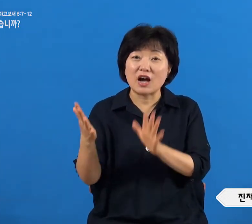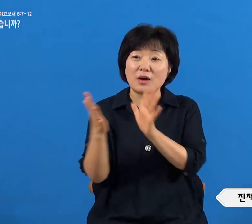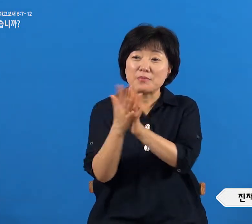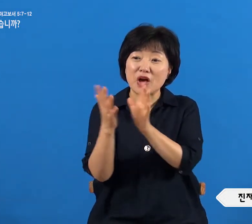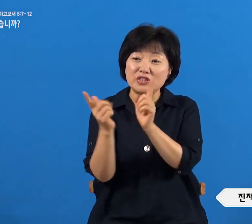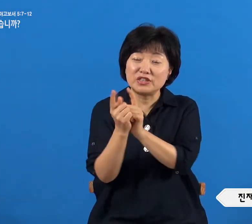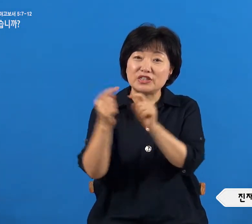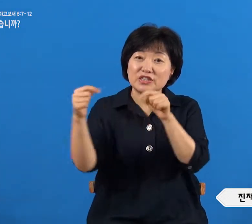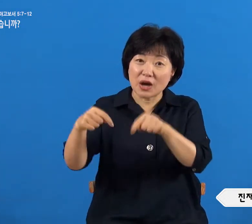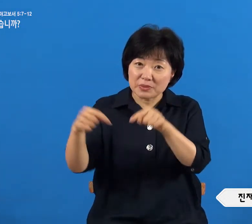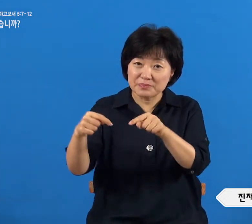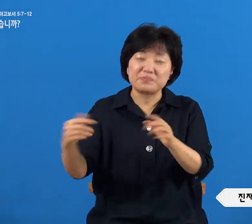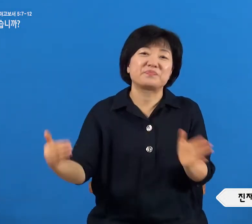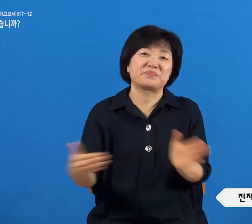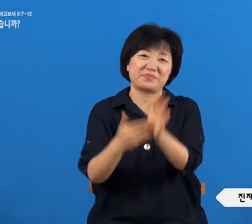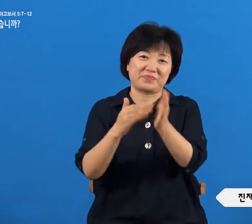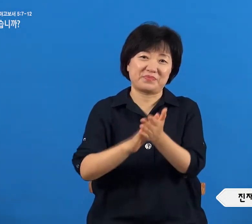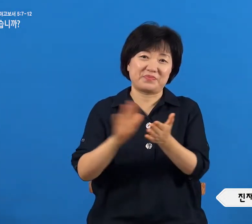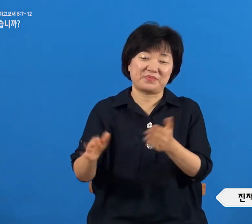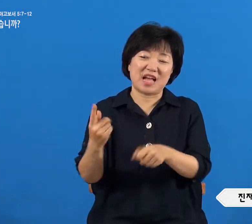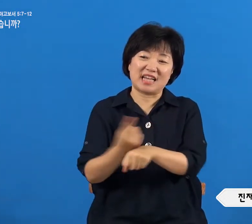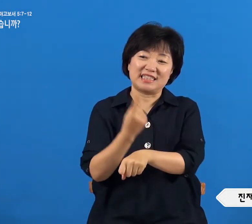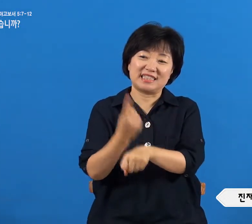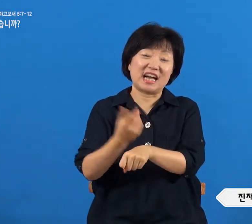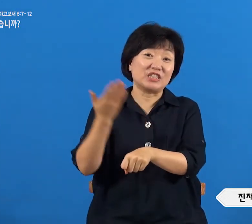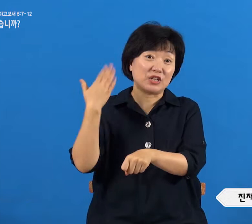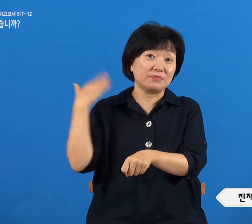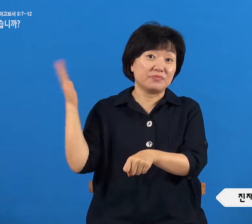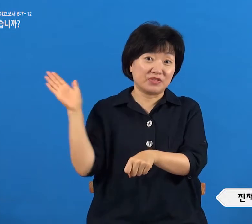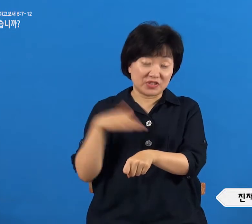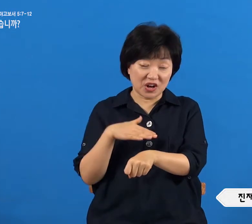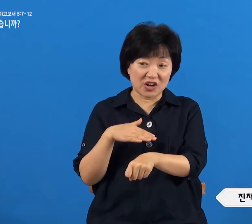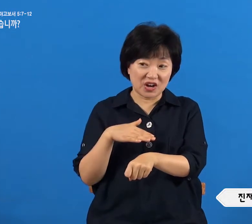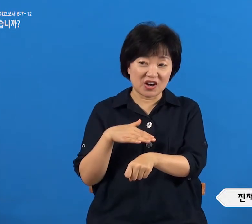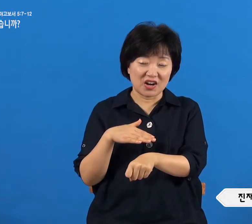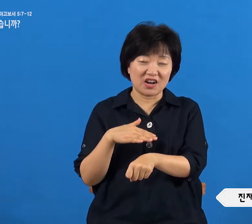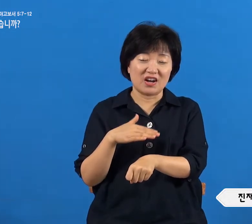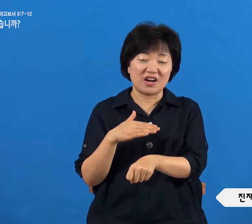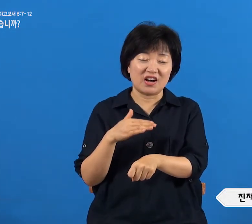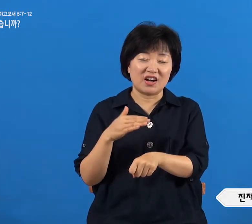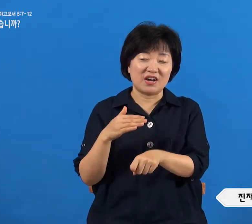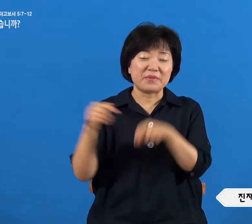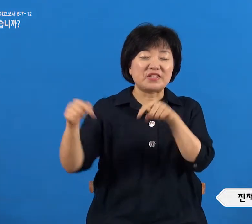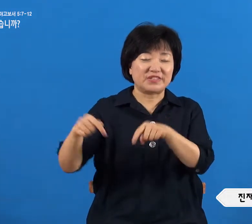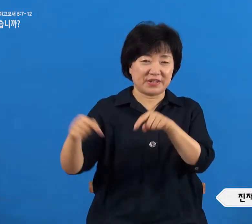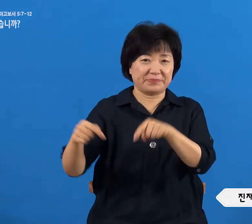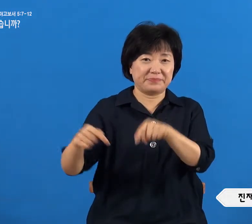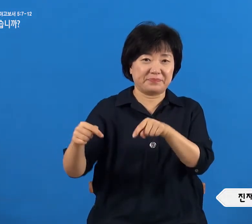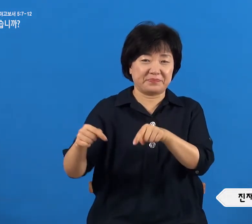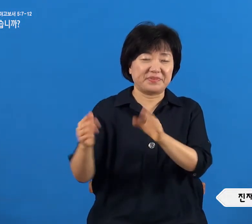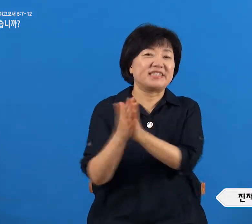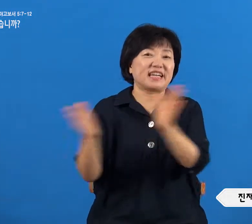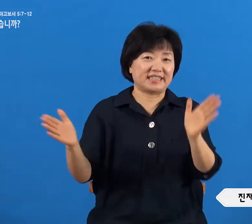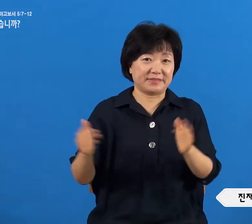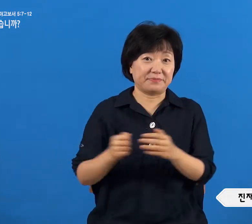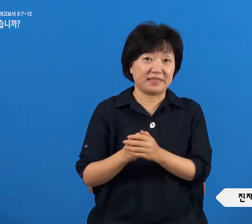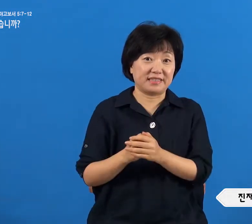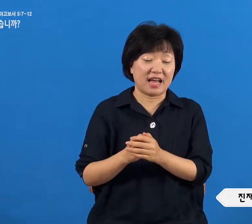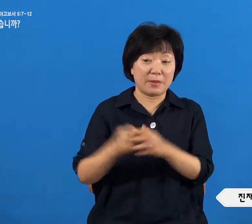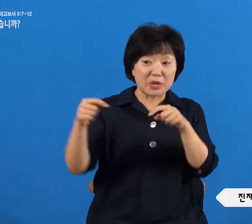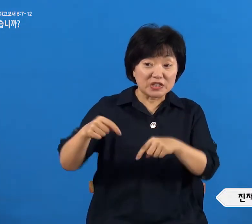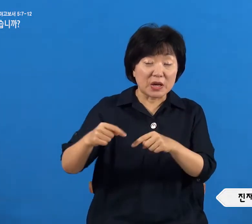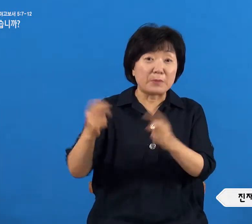면접을 끝냈습니다. 이미 1시간 전부터 면접은 시작되었습니다. 면접